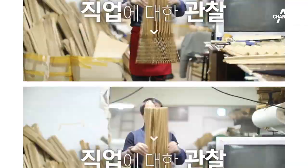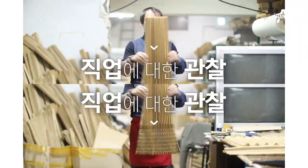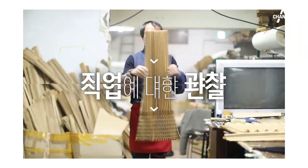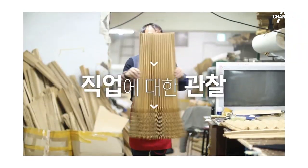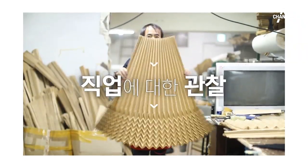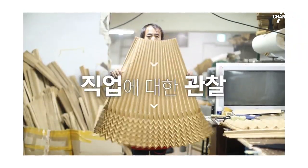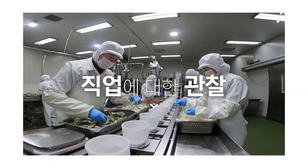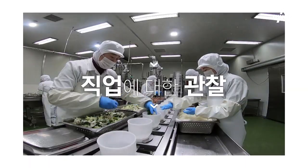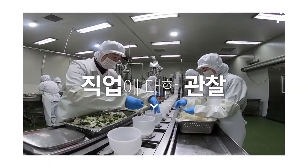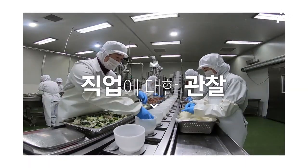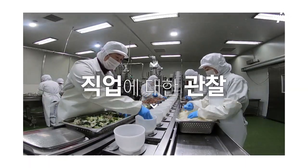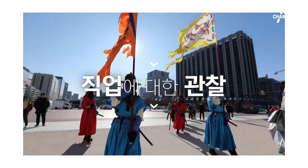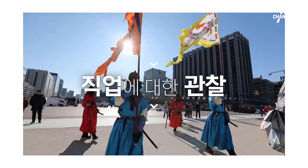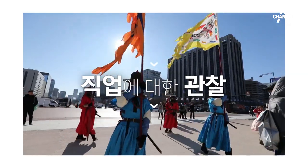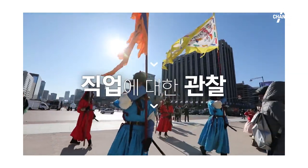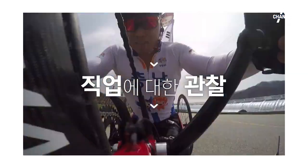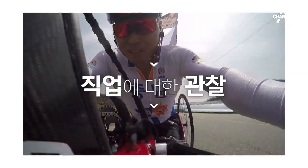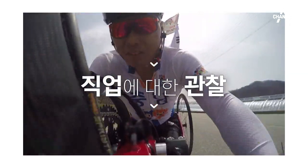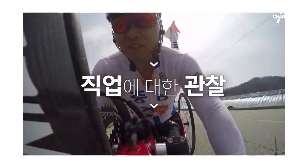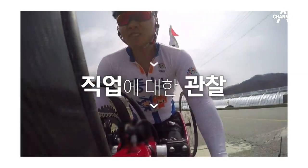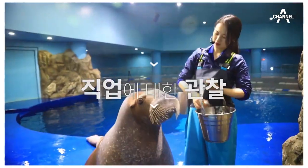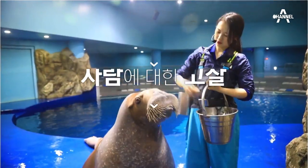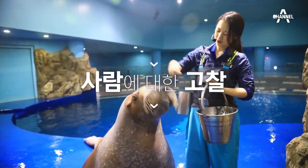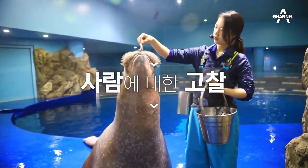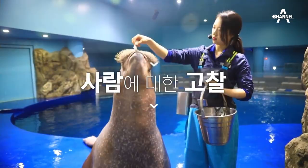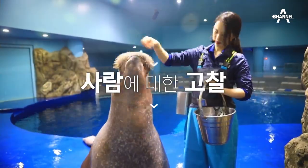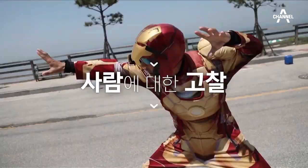직업은 관찰하고 사람은 고찰한다.